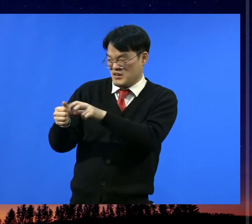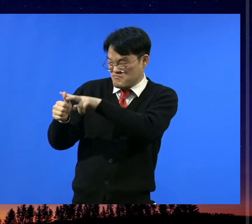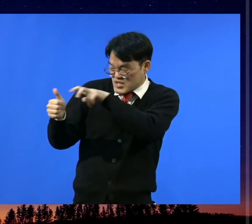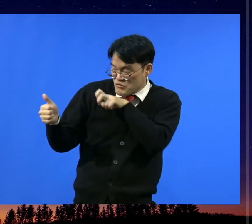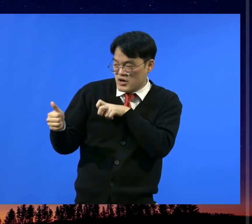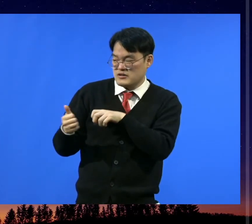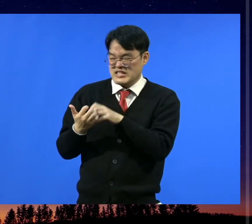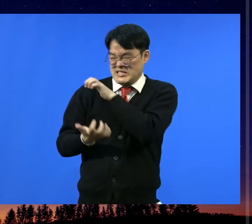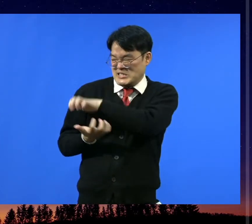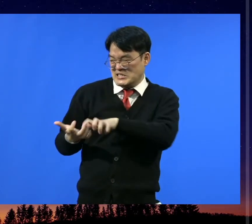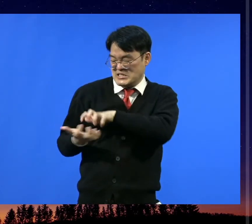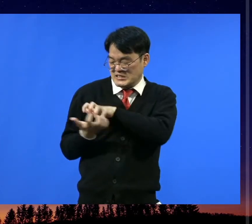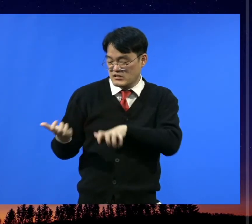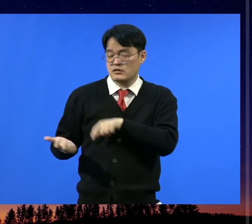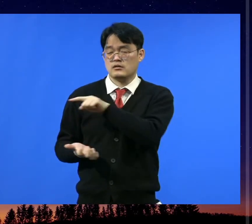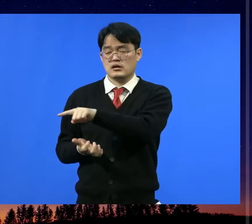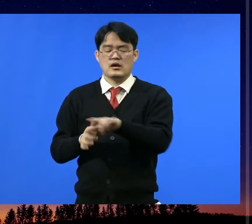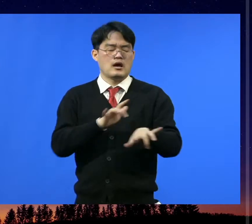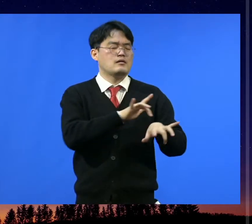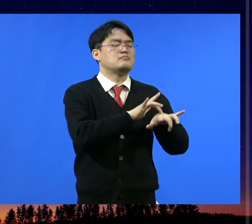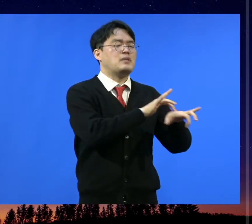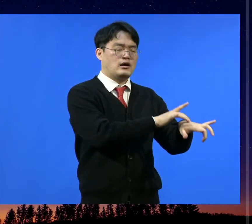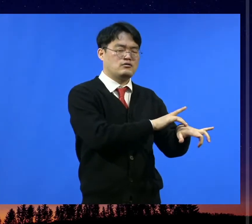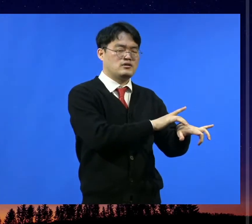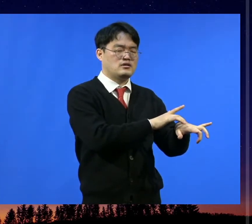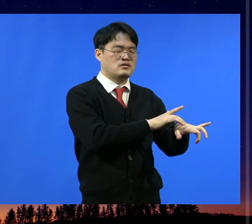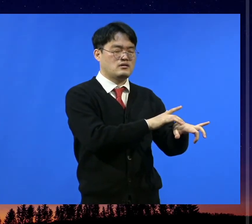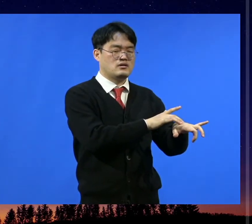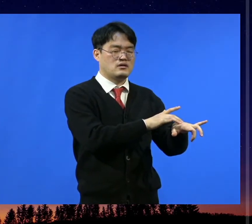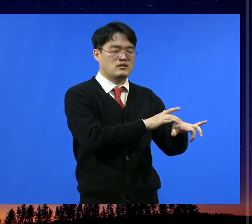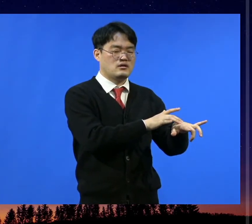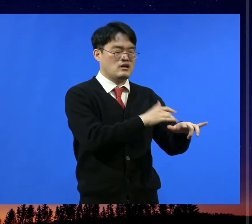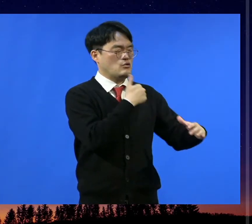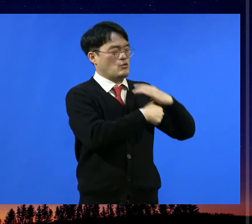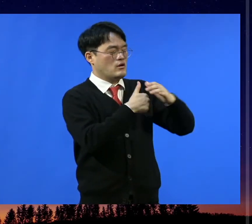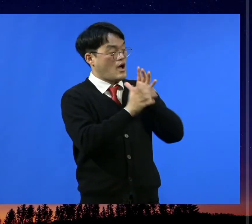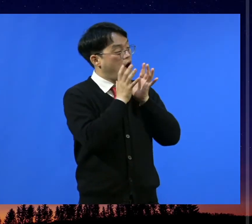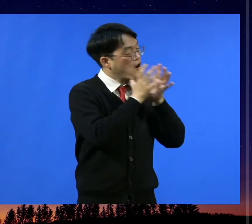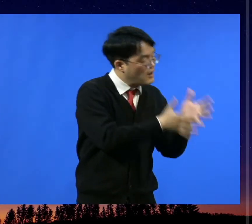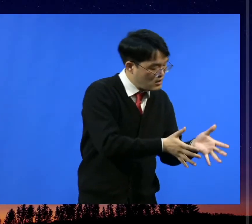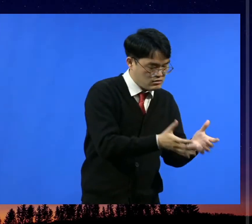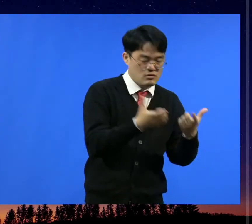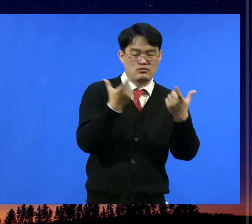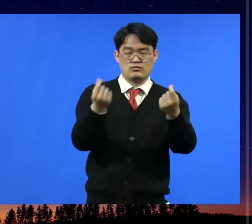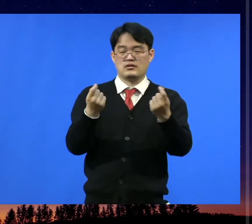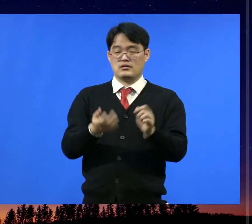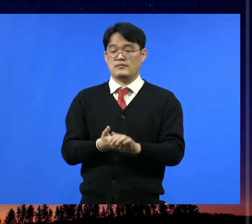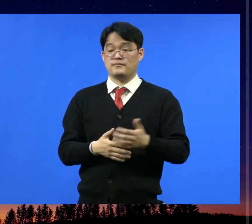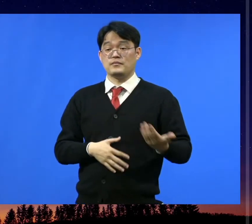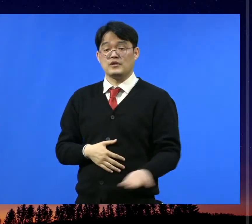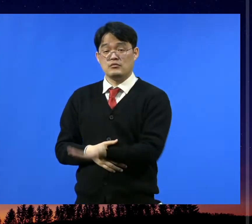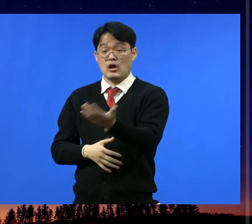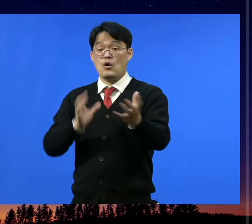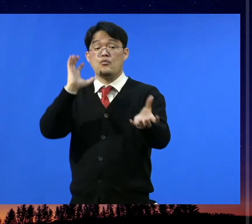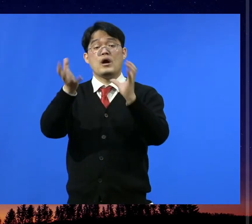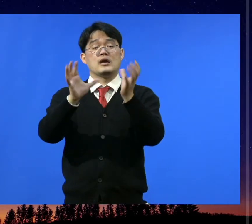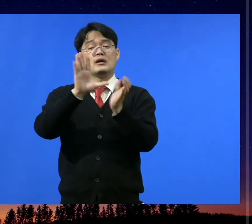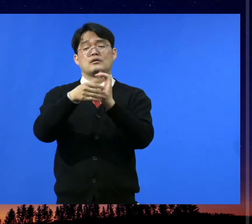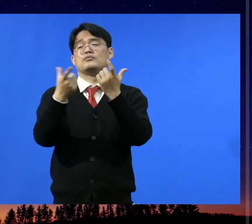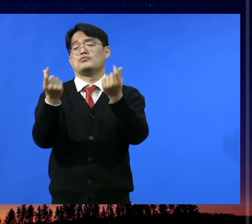여러분, 회의를 하다가도 마찬가지예요. 주제들이 그렇게 심각한 게 별로 없어요. 사실은